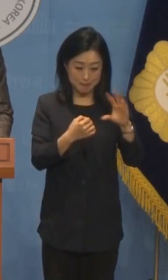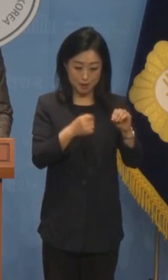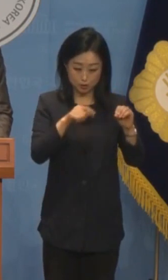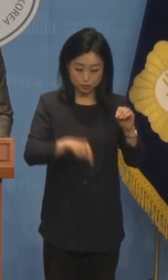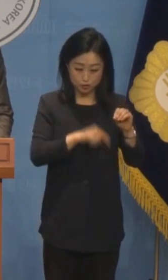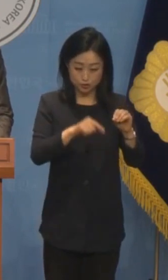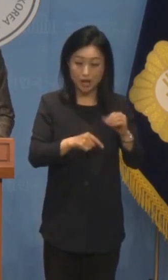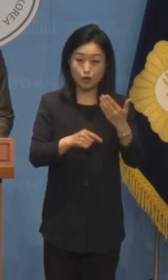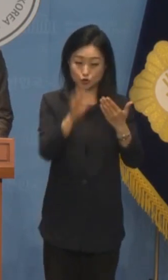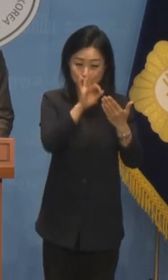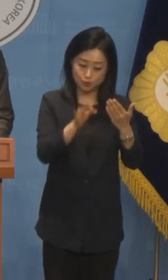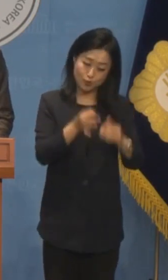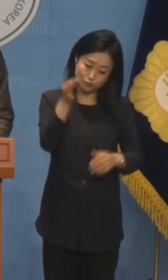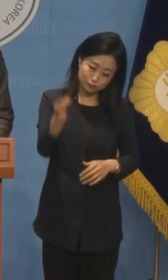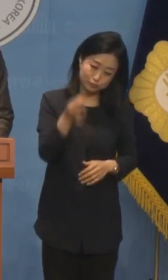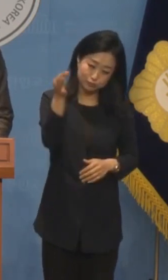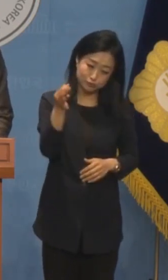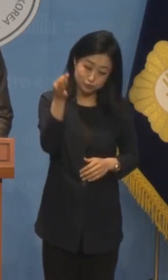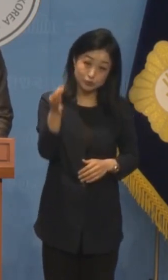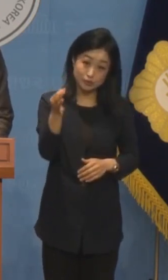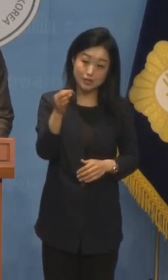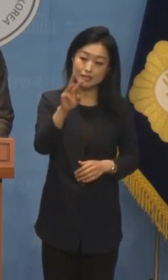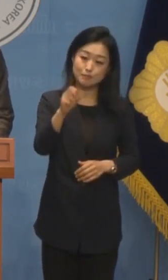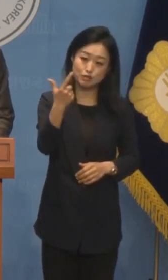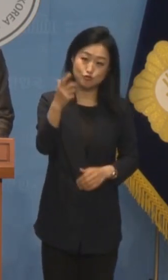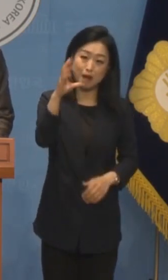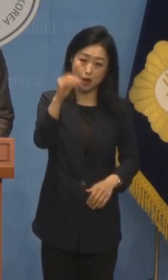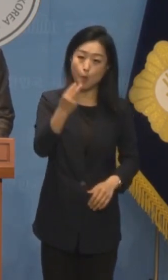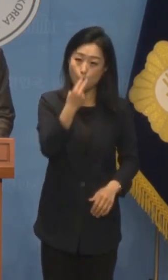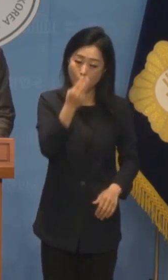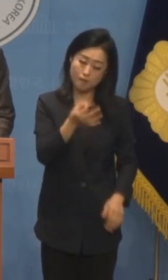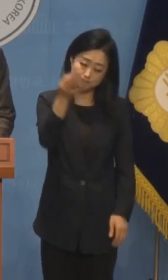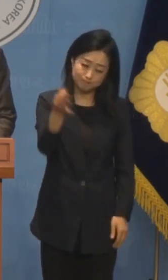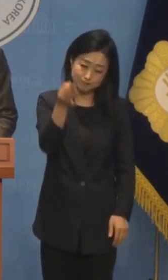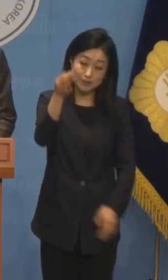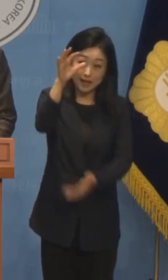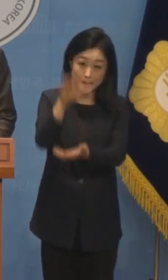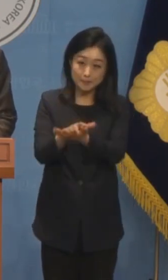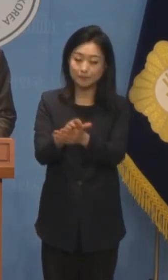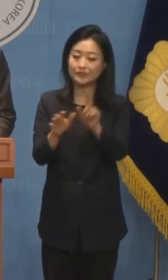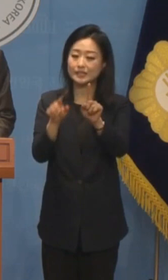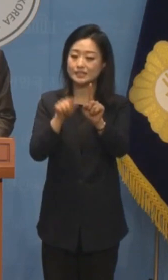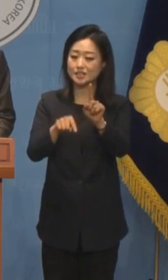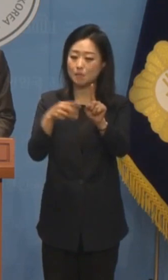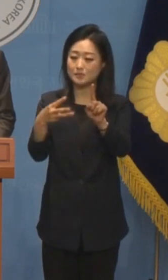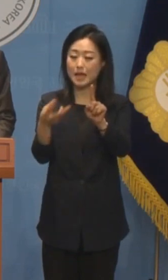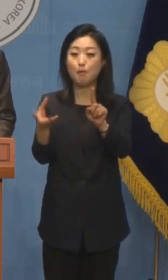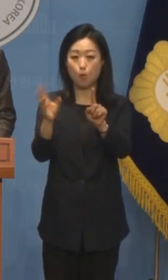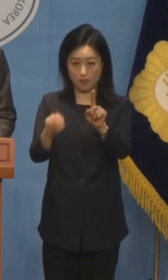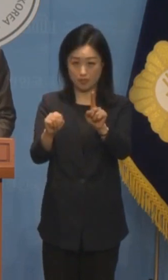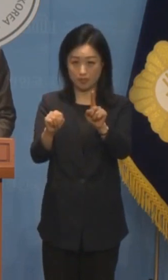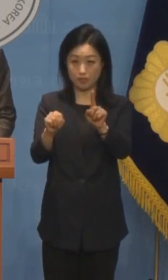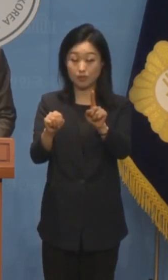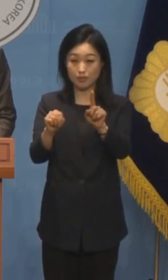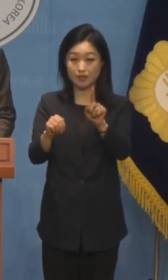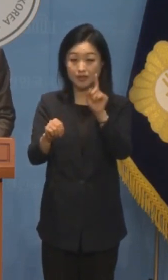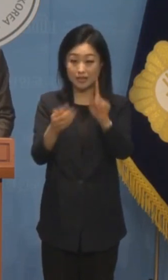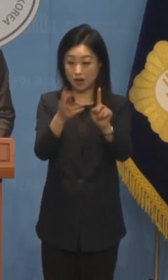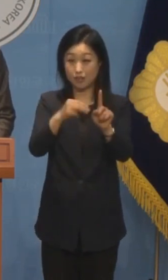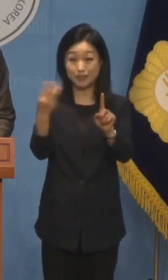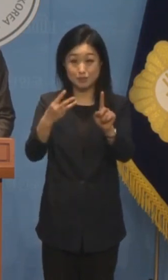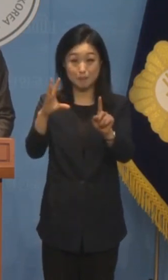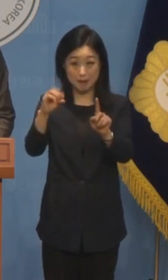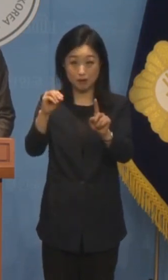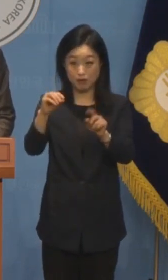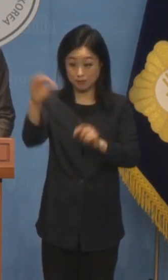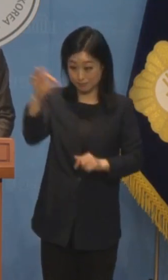9%씩 매월 36만 원의 국민연금 보험료를 총 1.3억 원 납부한다고 하더라도 연금을 한 푼도